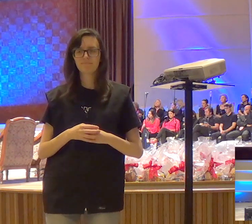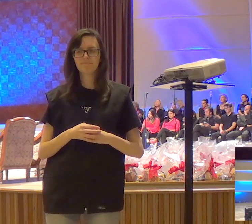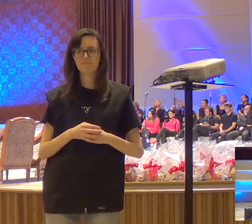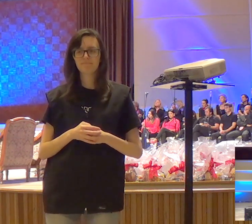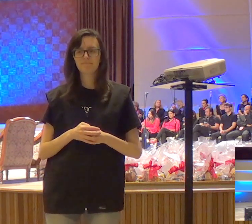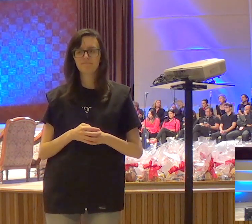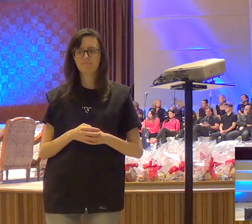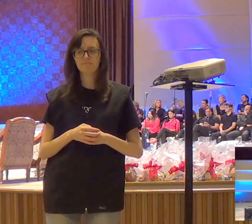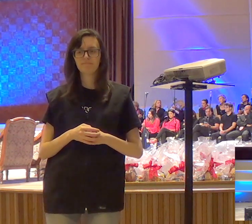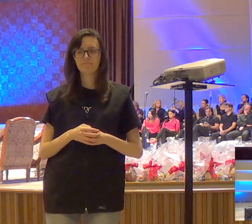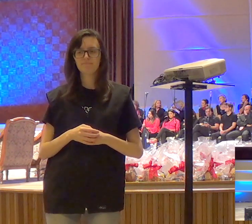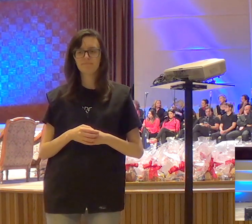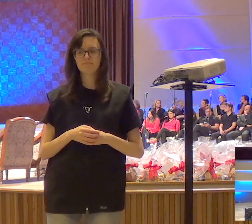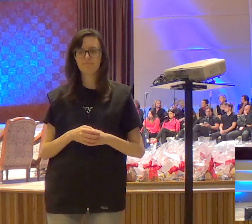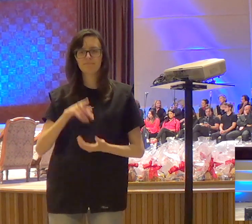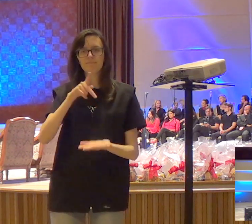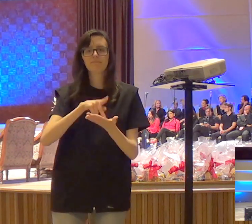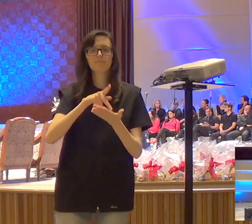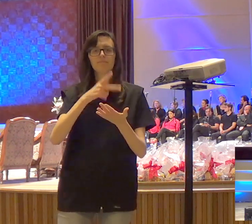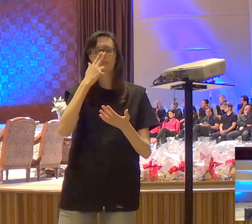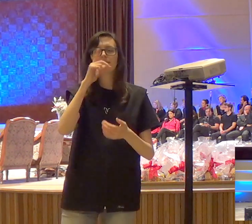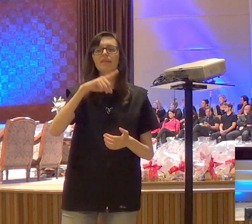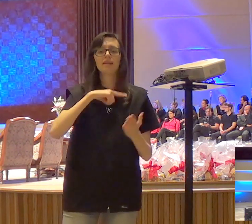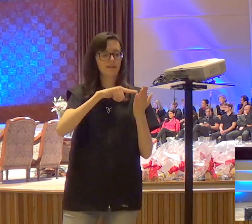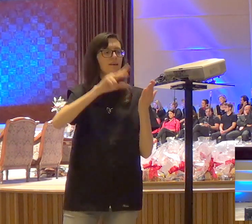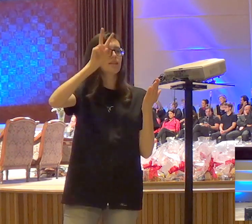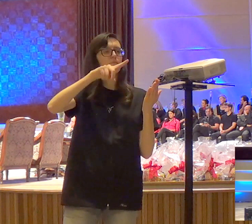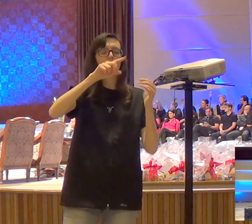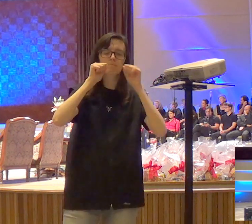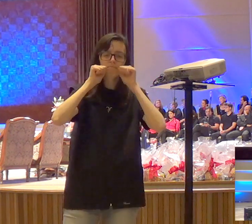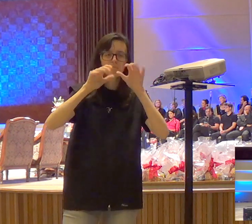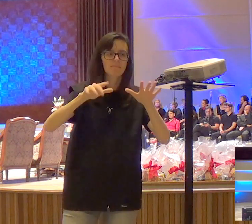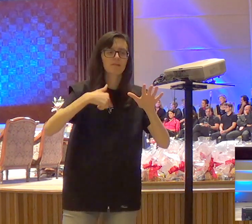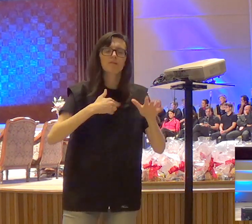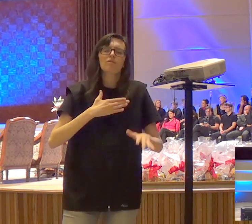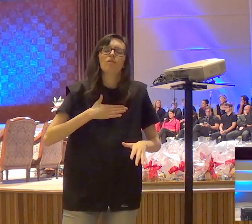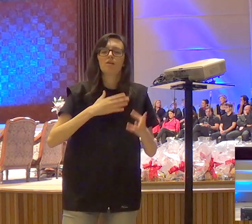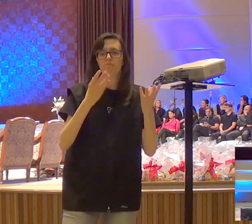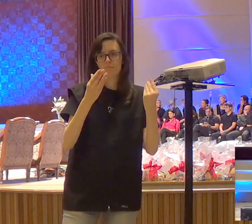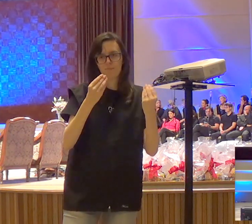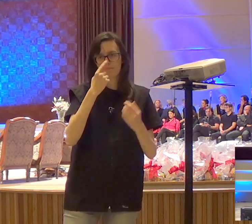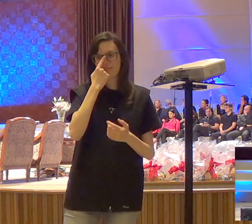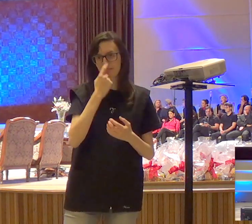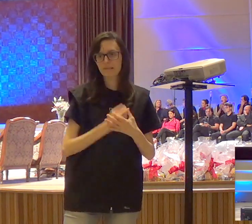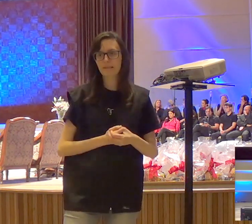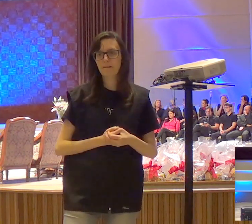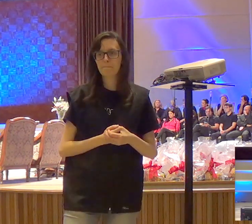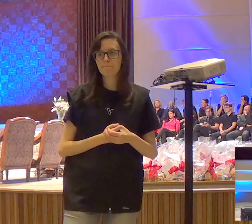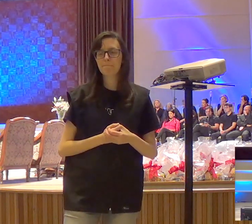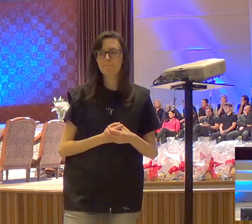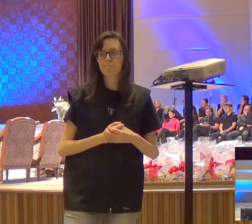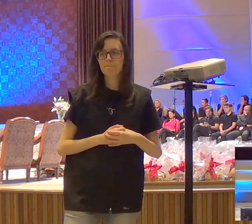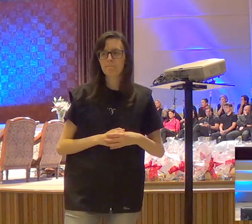my favorites. E é uma bênção franciscana que é uma das favoritas da Catherine. I would like to ask you to say the